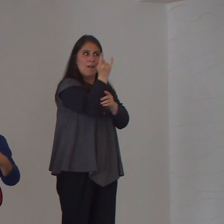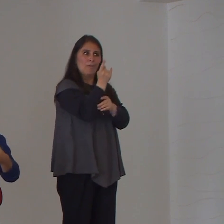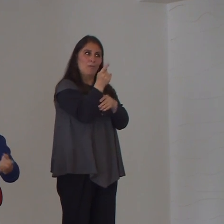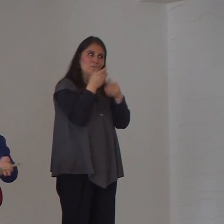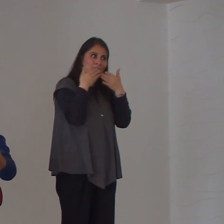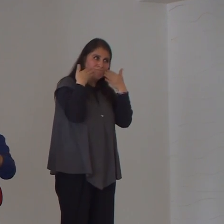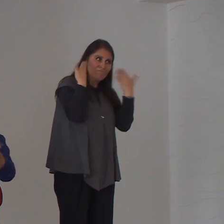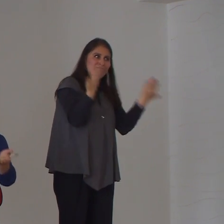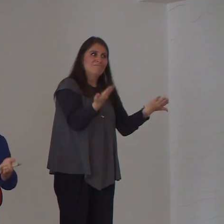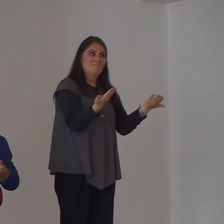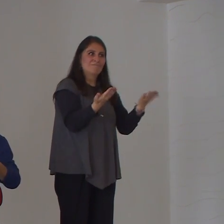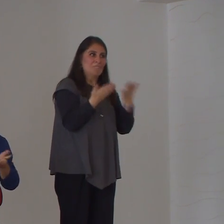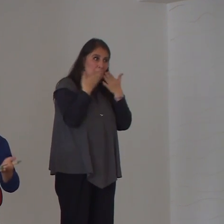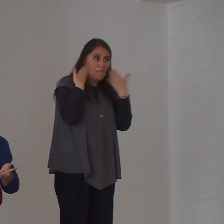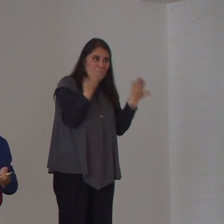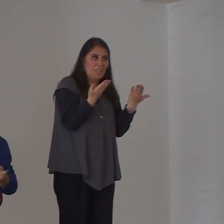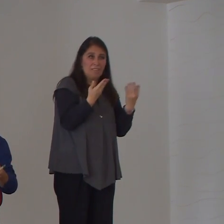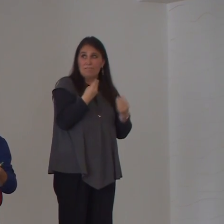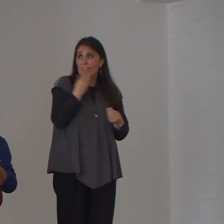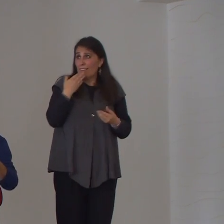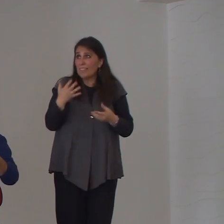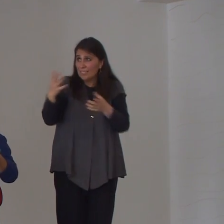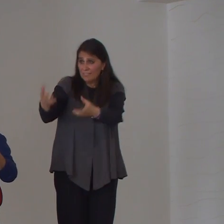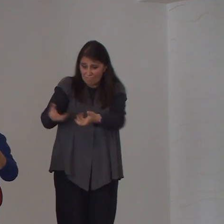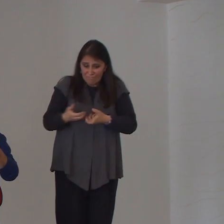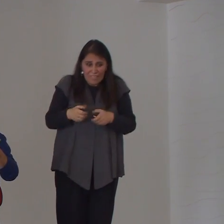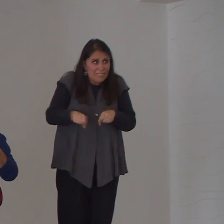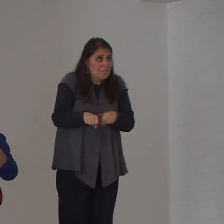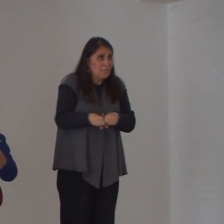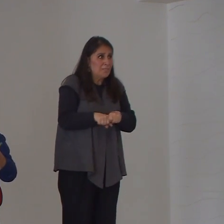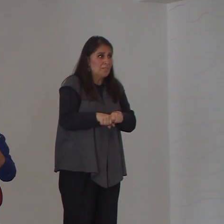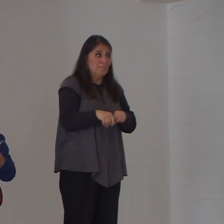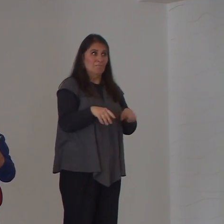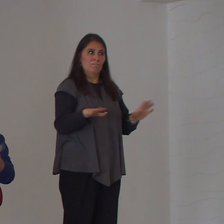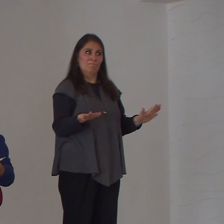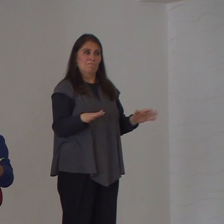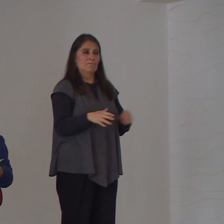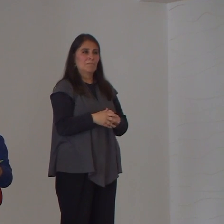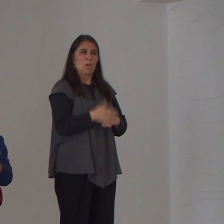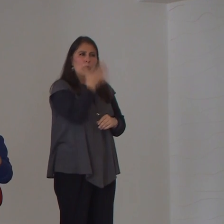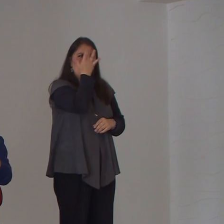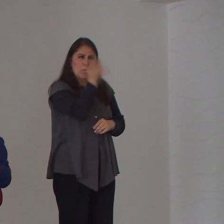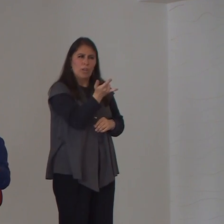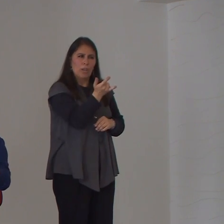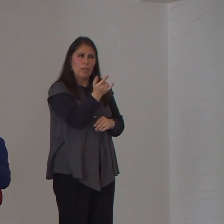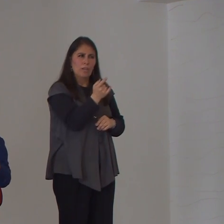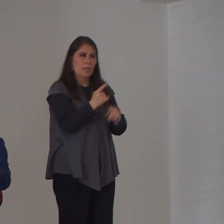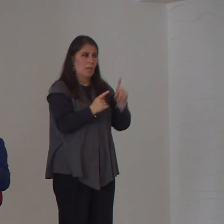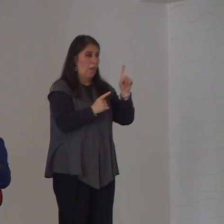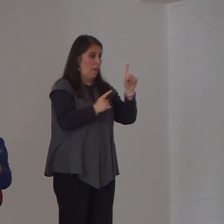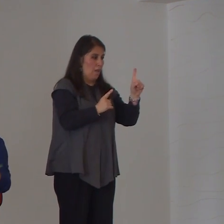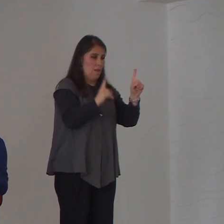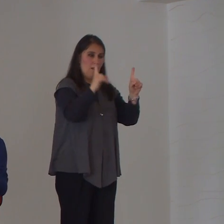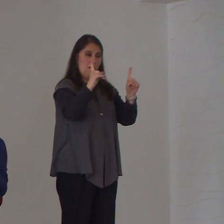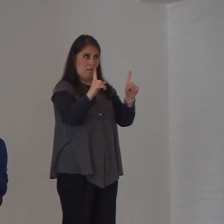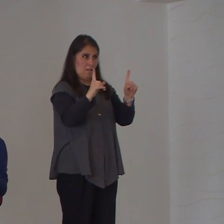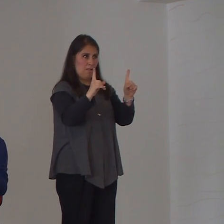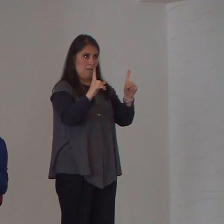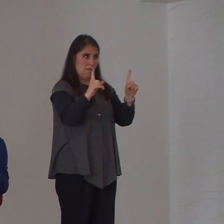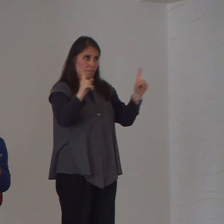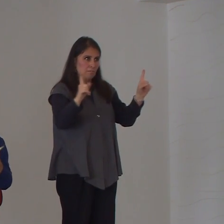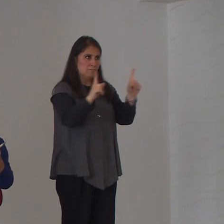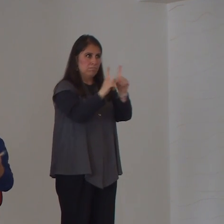¿no? Por favor, gracias. Y él dice, ¿qué permitió que estos dos mundos simbólicos se